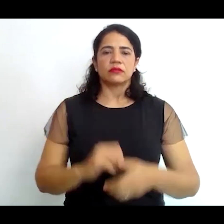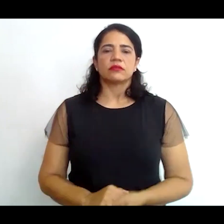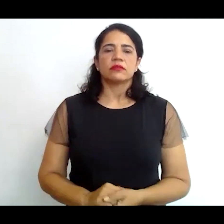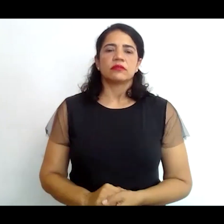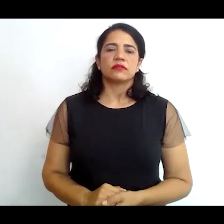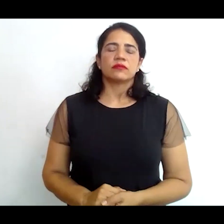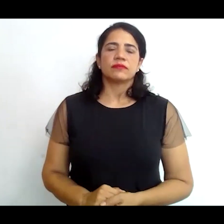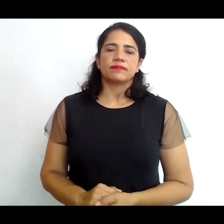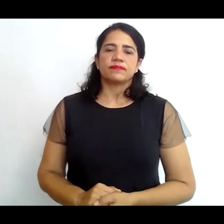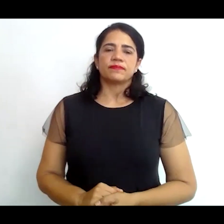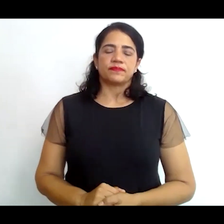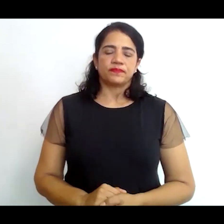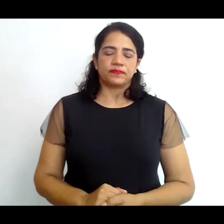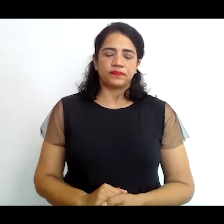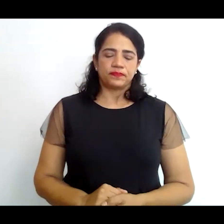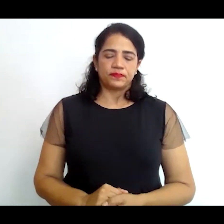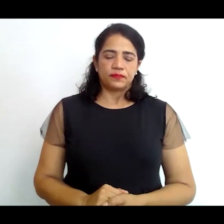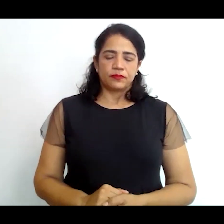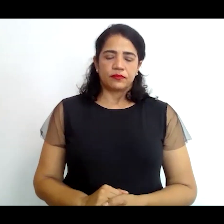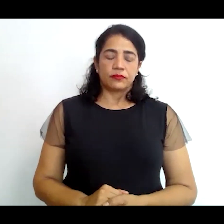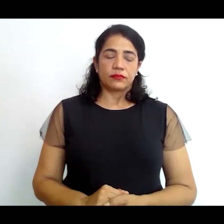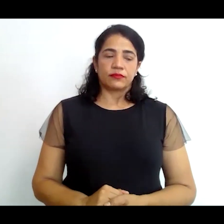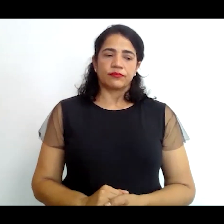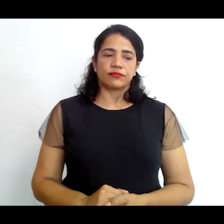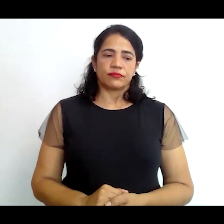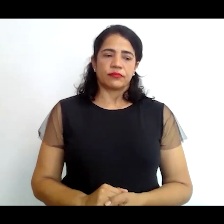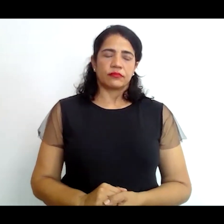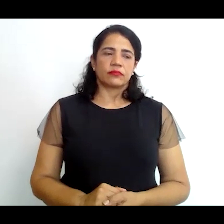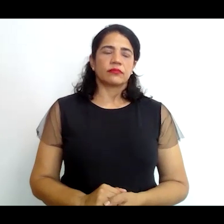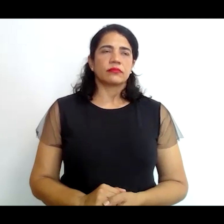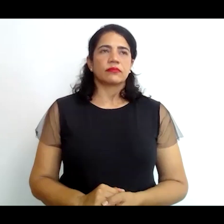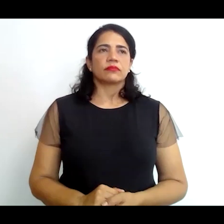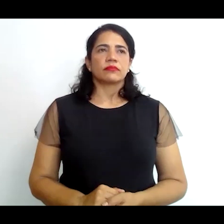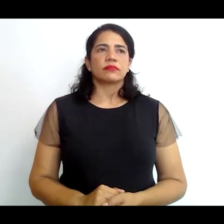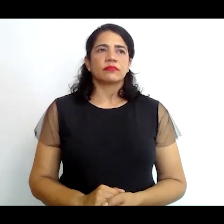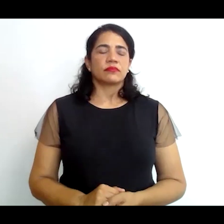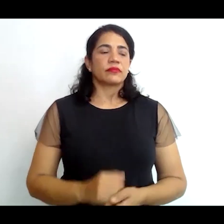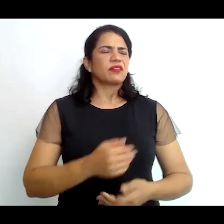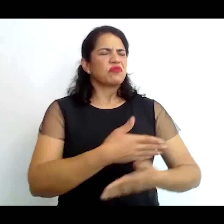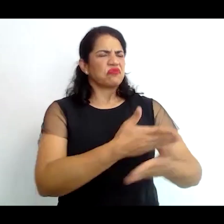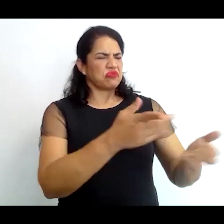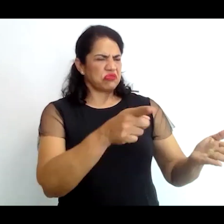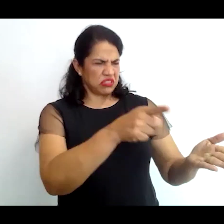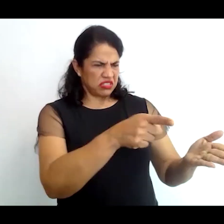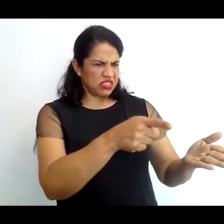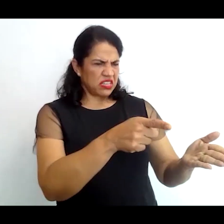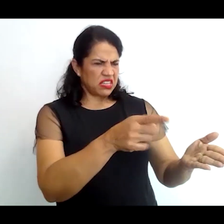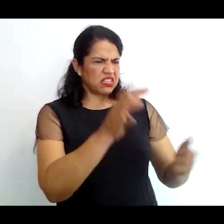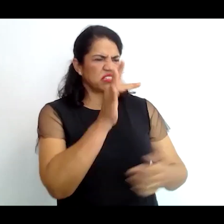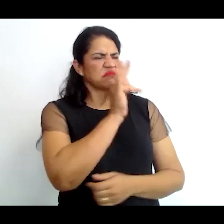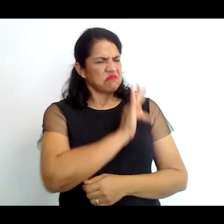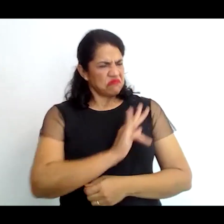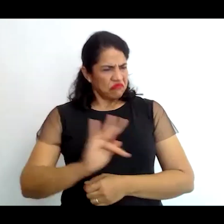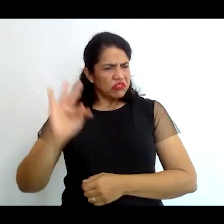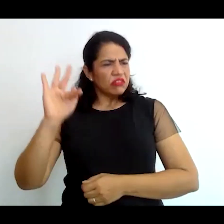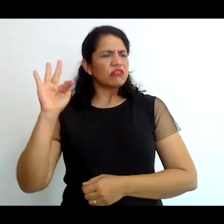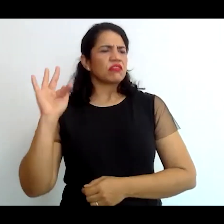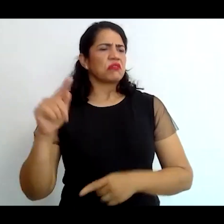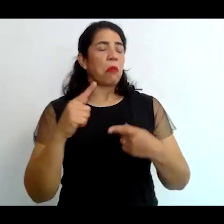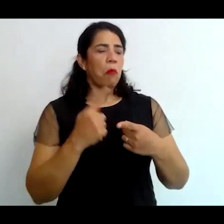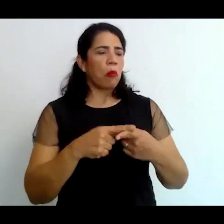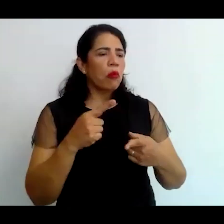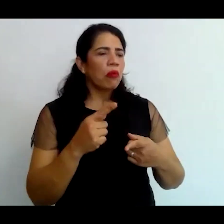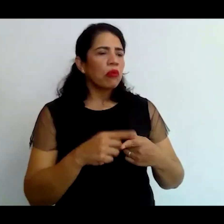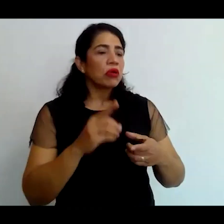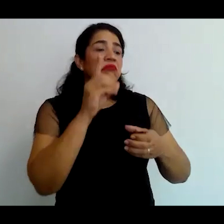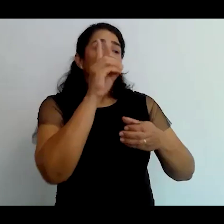Ai de vós, onde está? 42. Ai de vós, fariseus, porque dais o dízimo da hortelã,